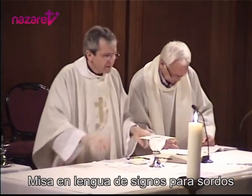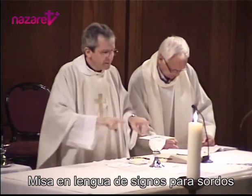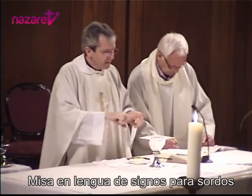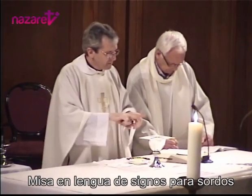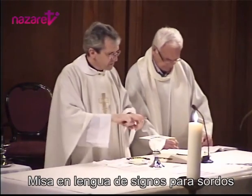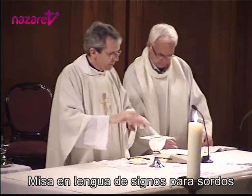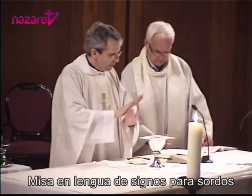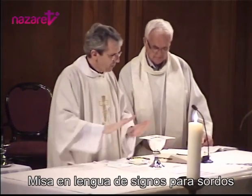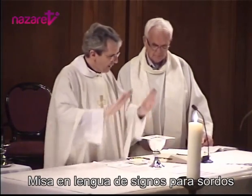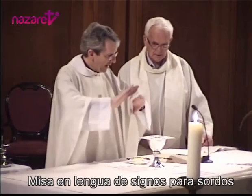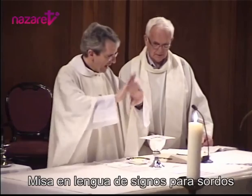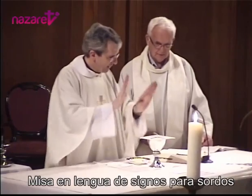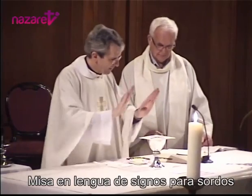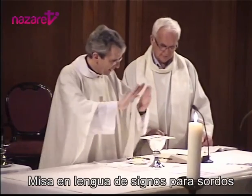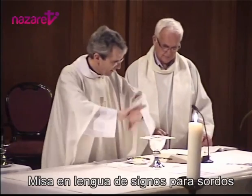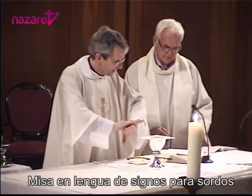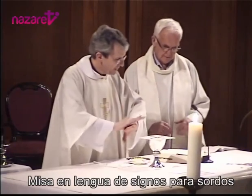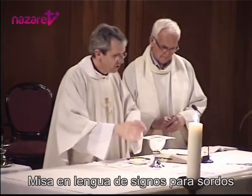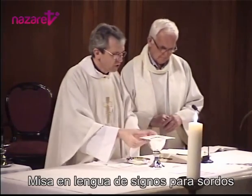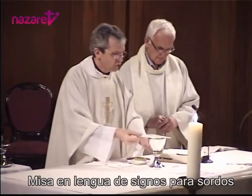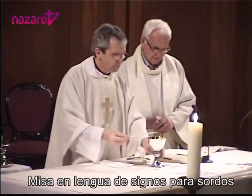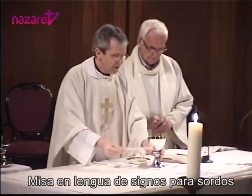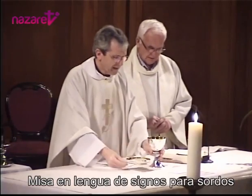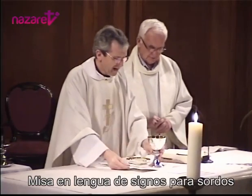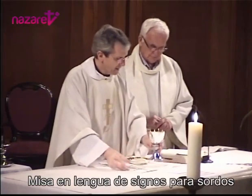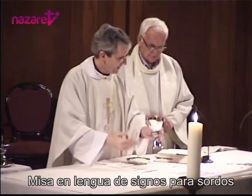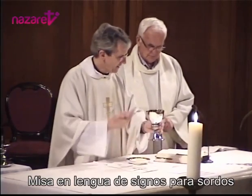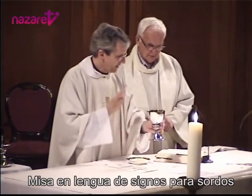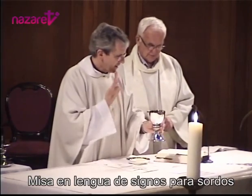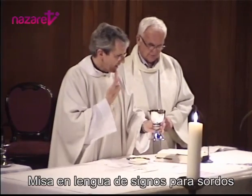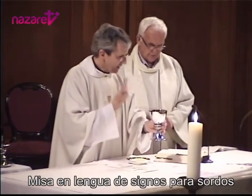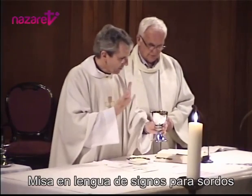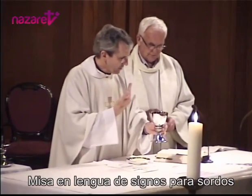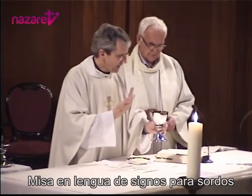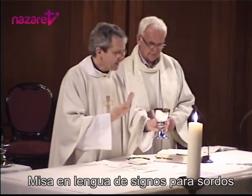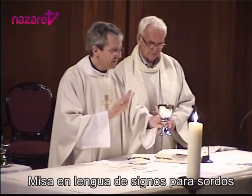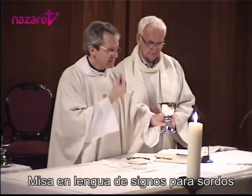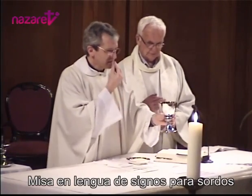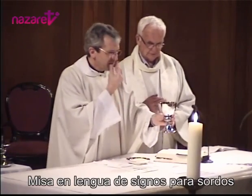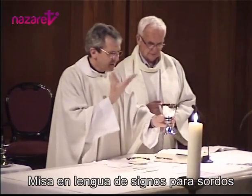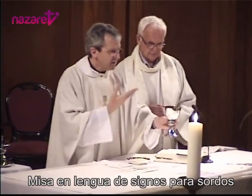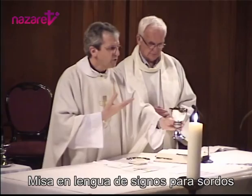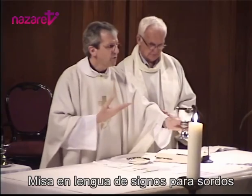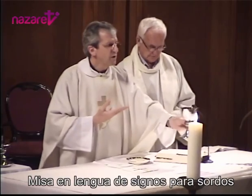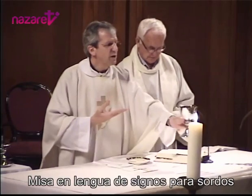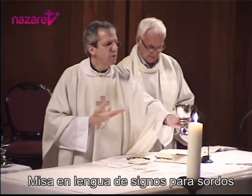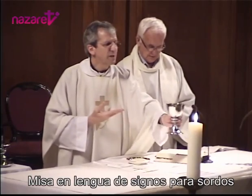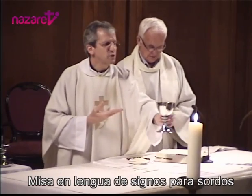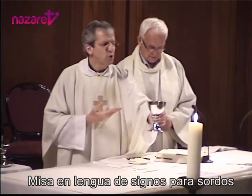Del mismo modo, acabada la cena, tomó el cáliz y dándote gracias, te bendijo y lo pasó a